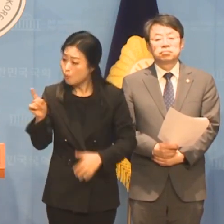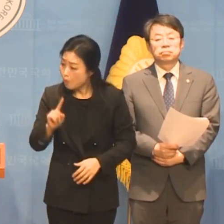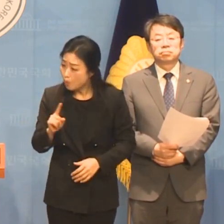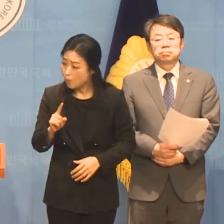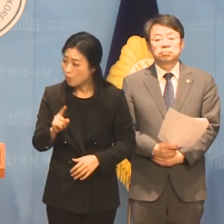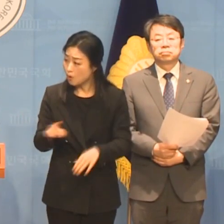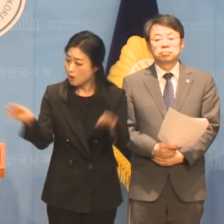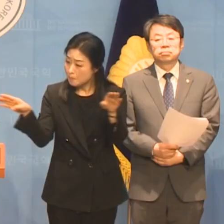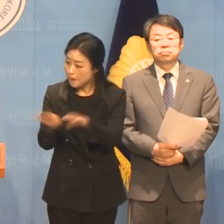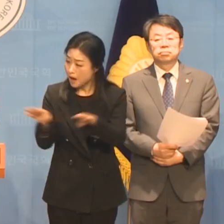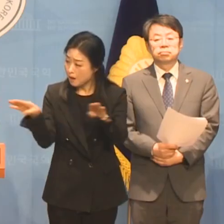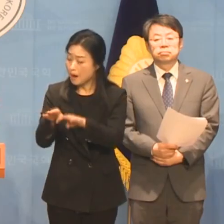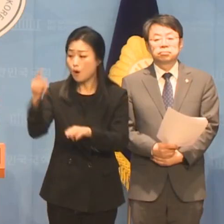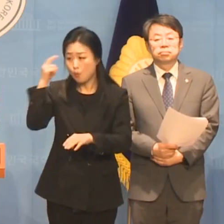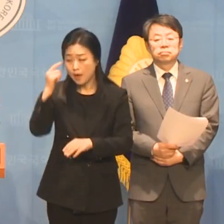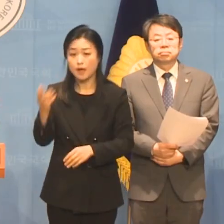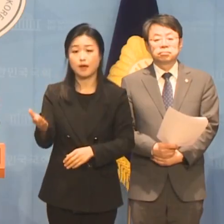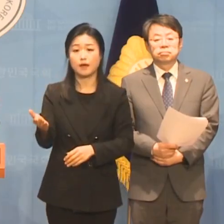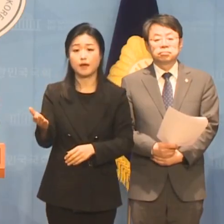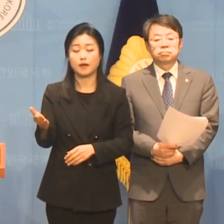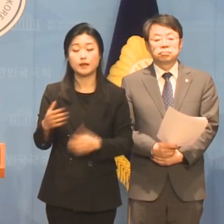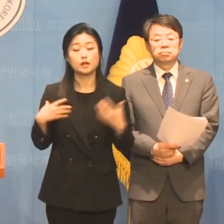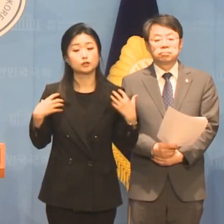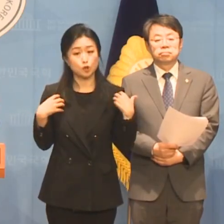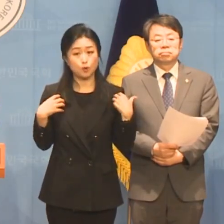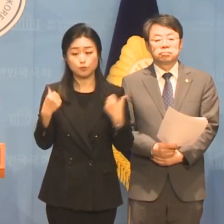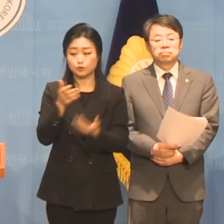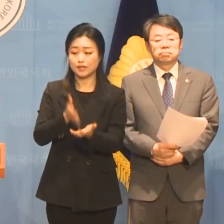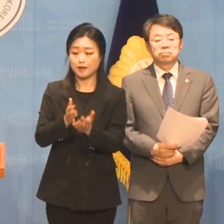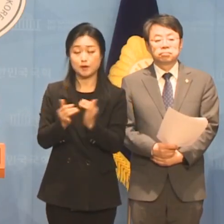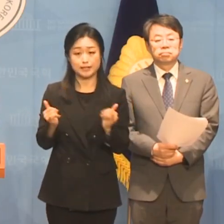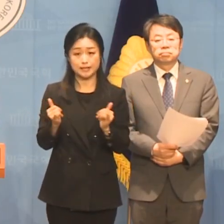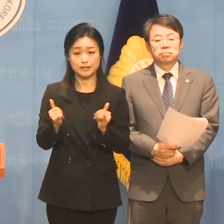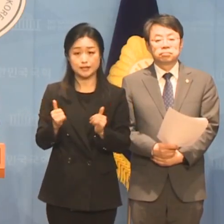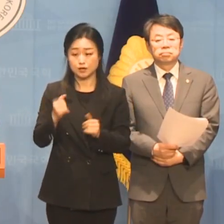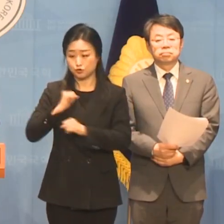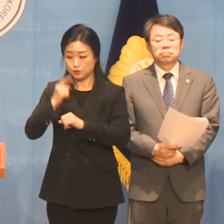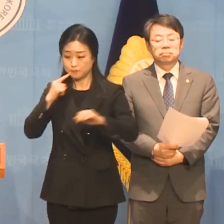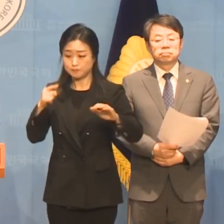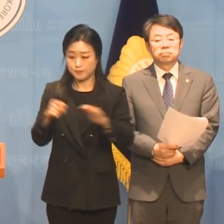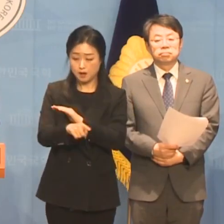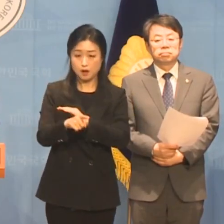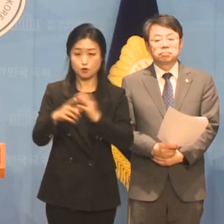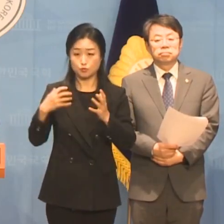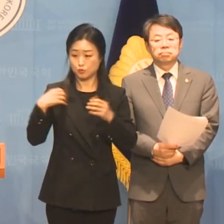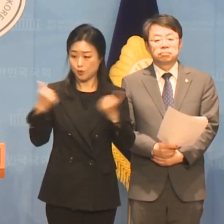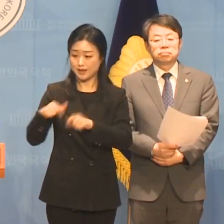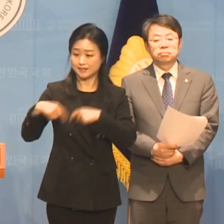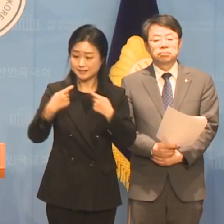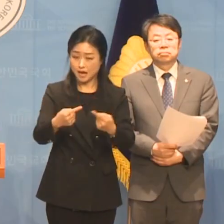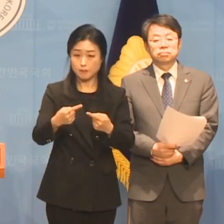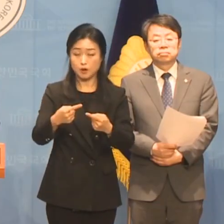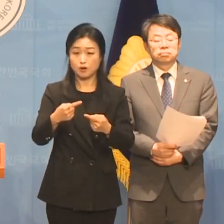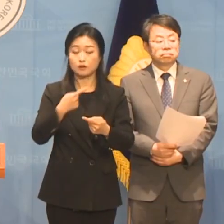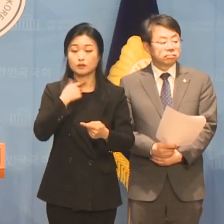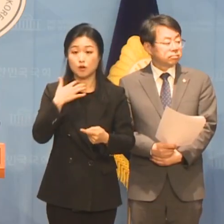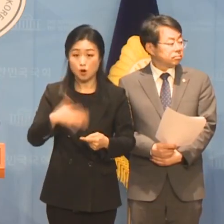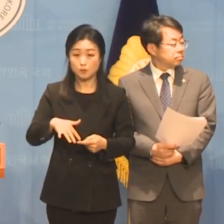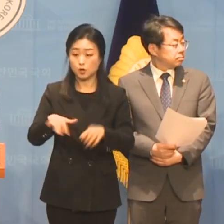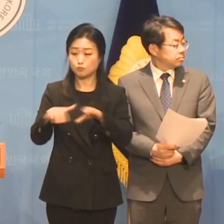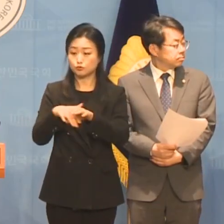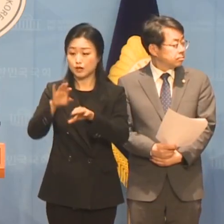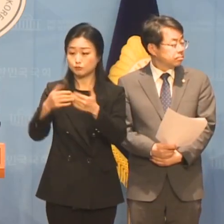참석을 거부하는 것입니까? 정부 대변인이자 계엄 선포를 위한 국무회의에 참석하지 않았던